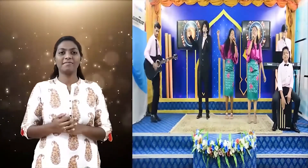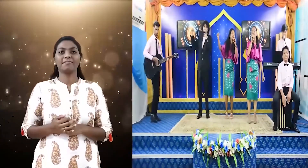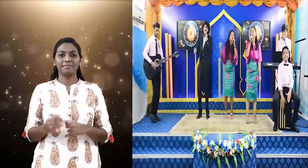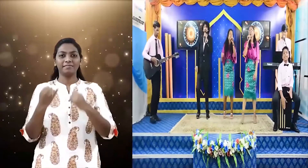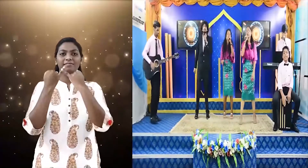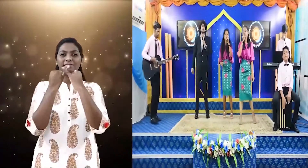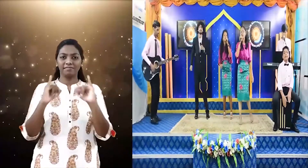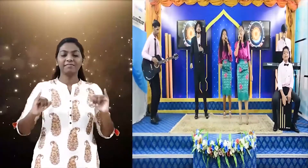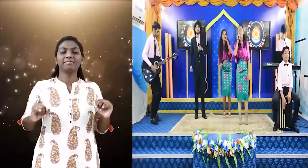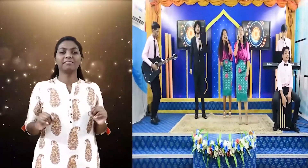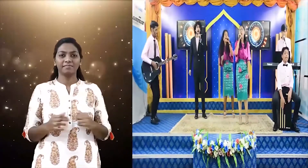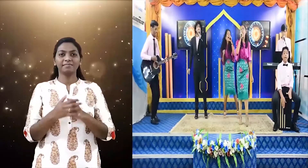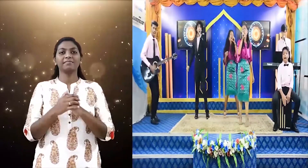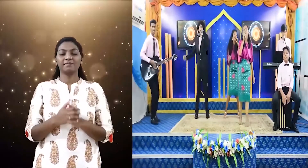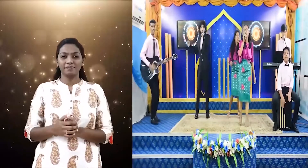आजादी